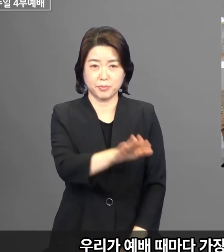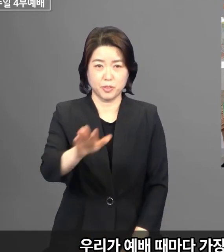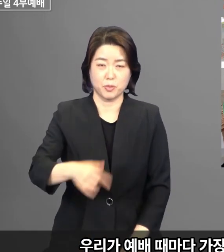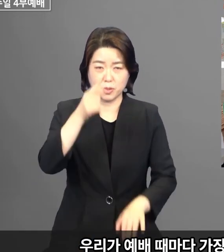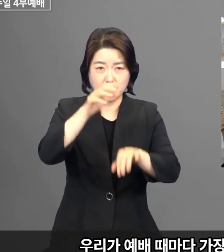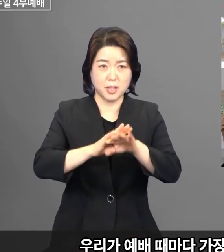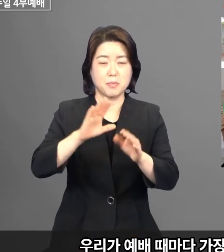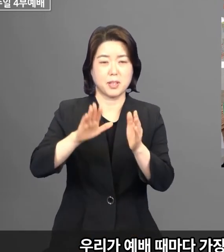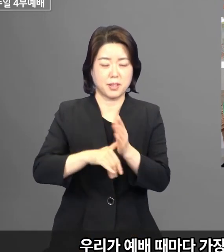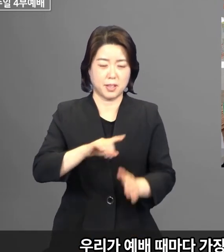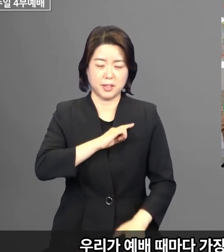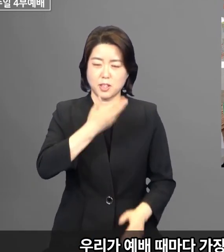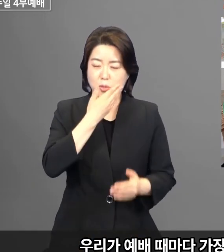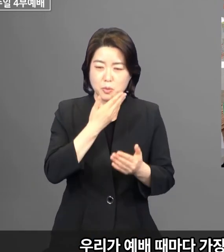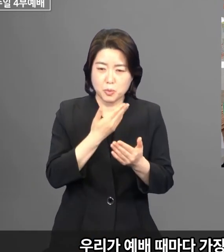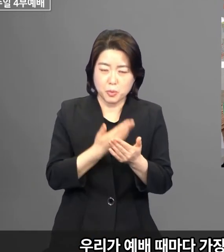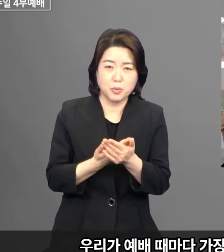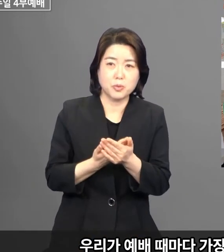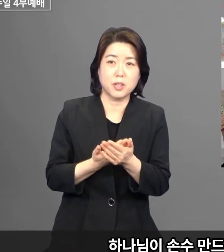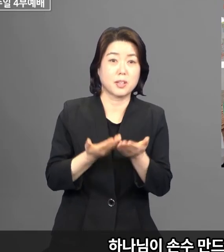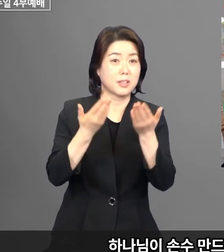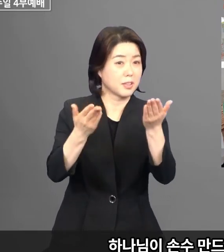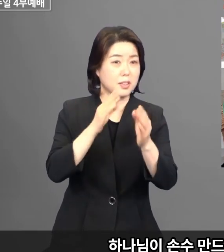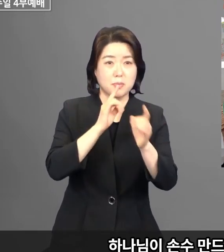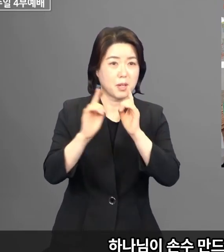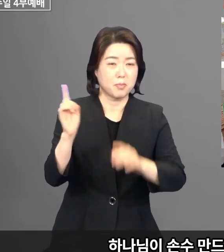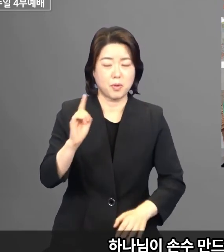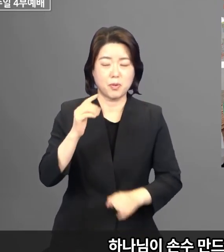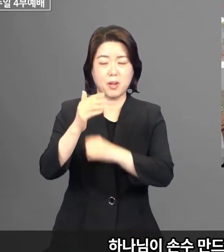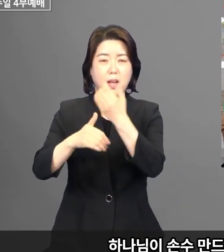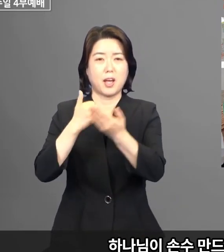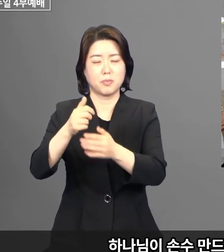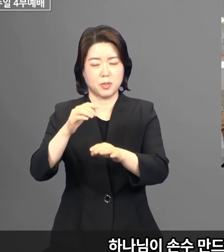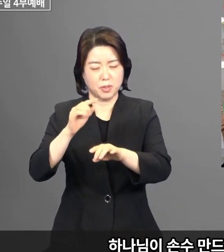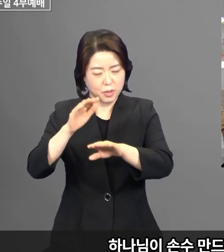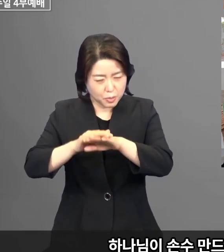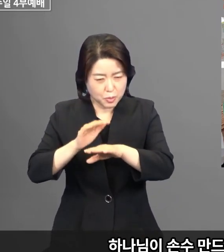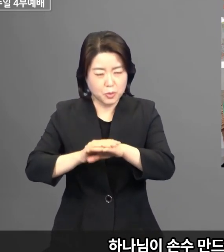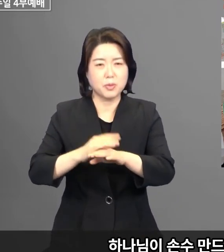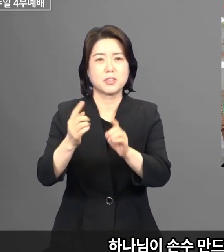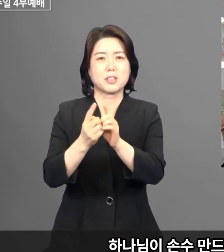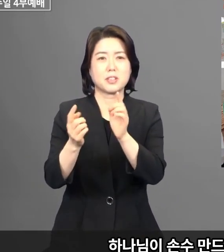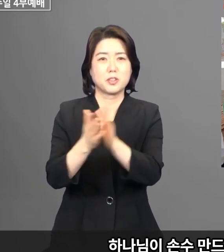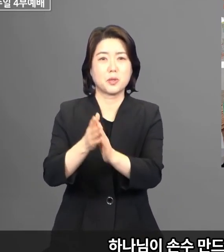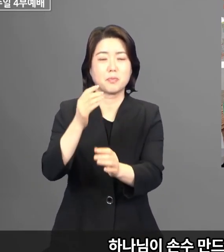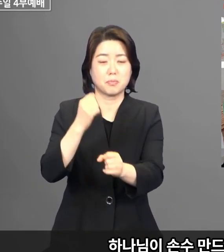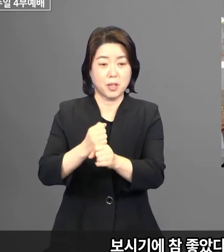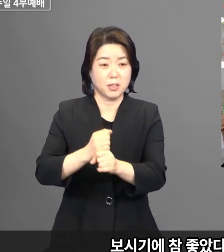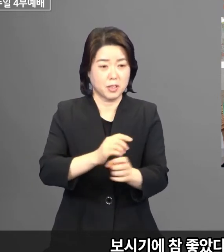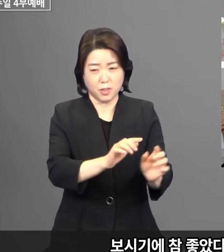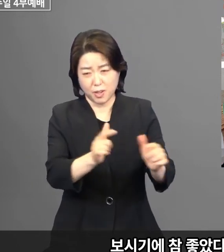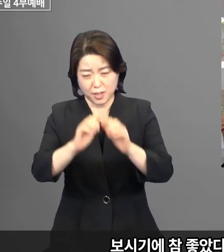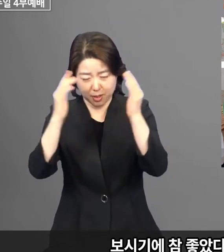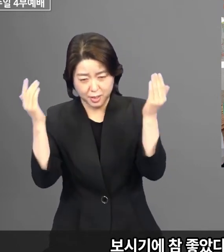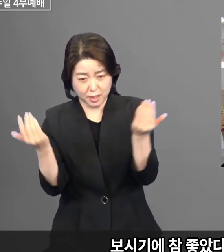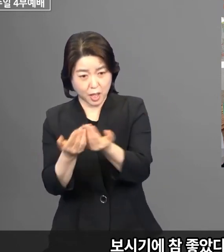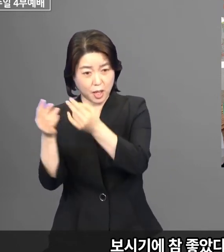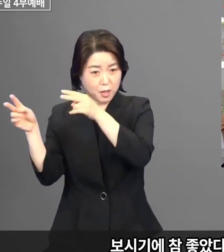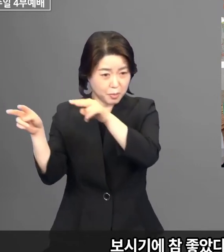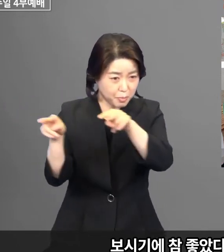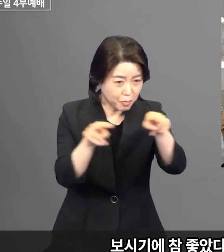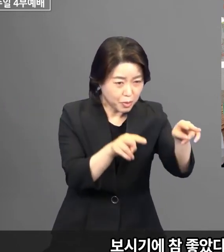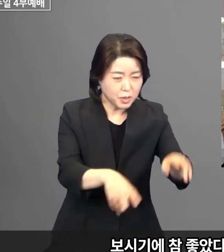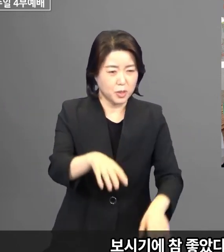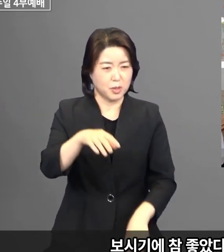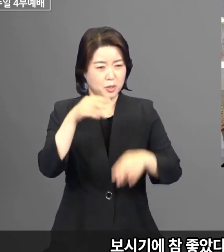때마다 가장 소중하게 나누는 말씀은 하나님이 손수 만드신 모든 것을 보시니 보시기에